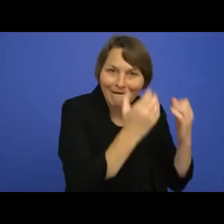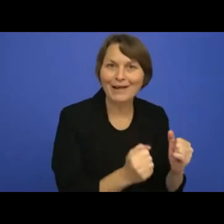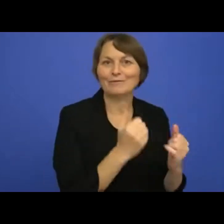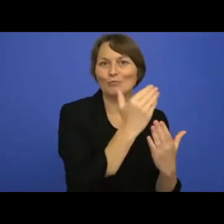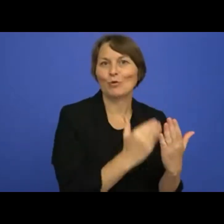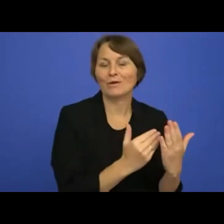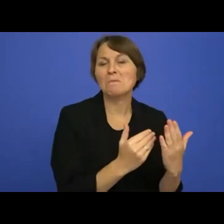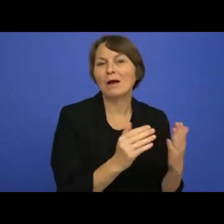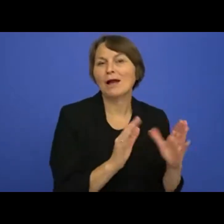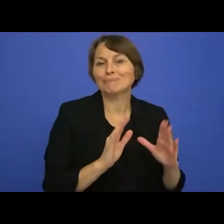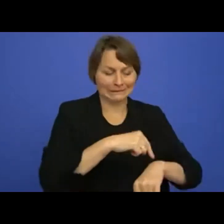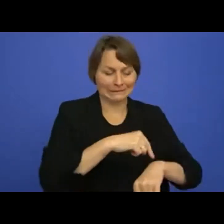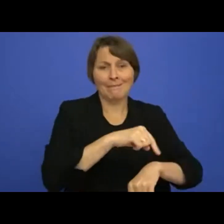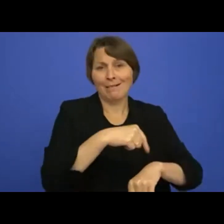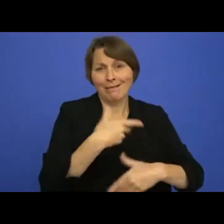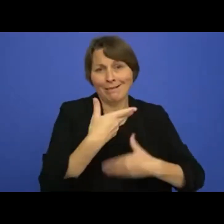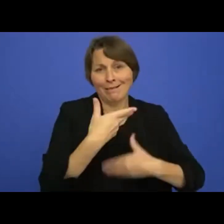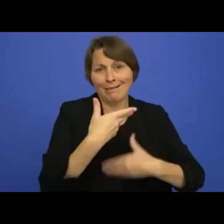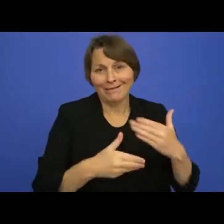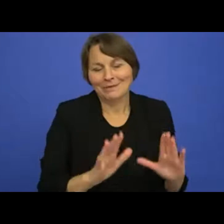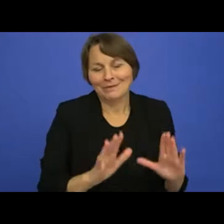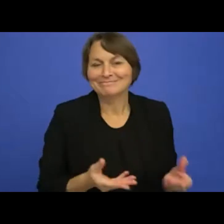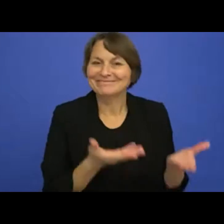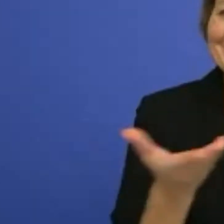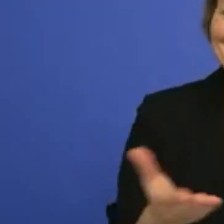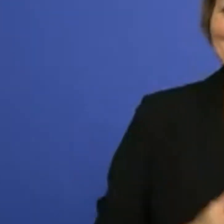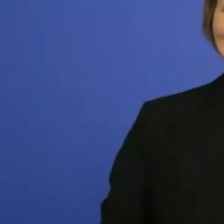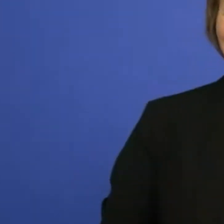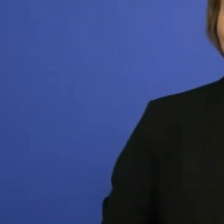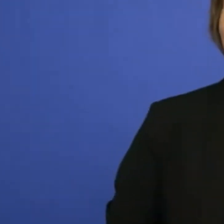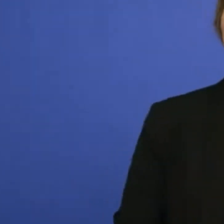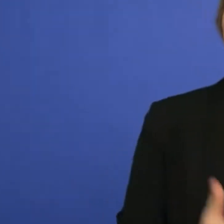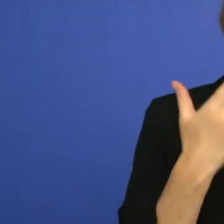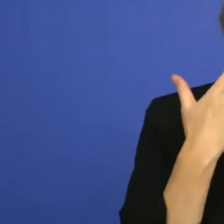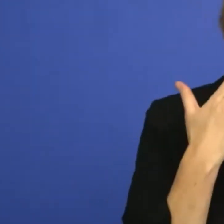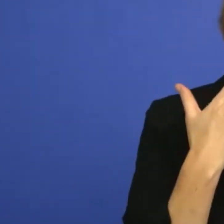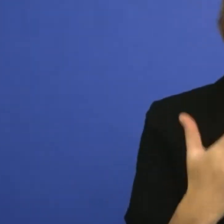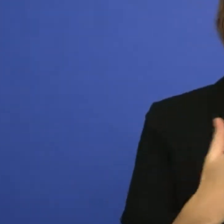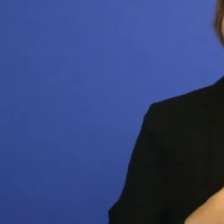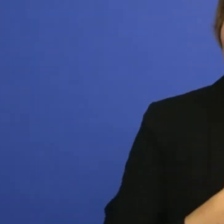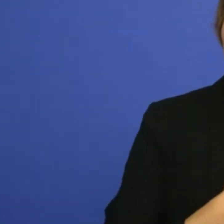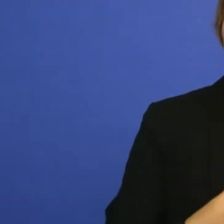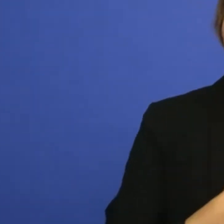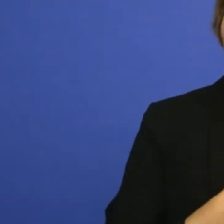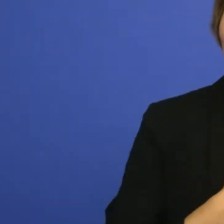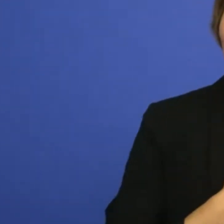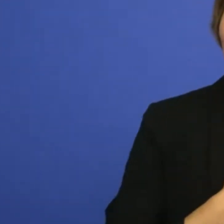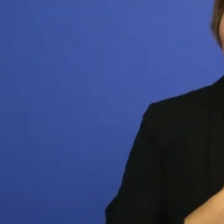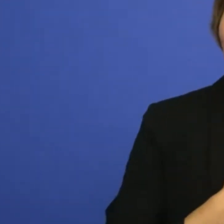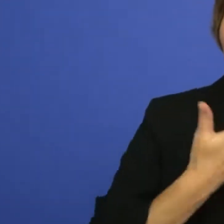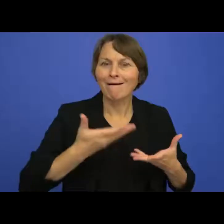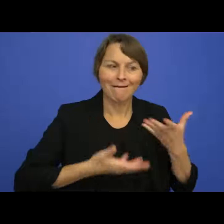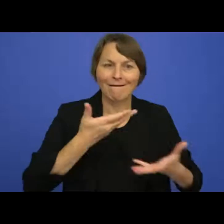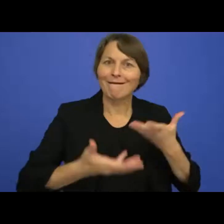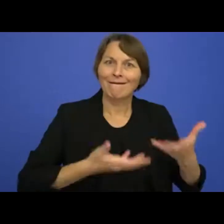Je pourrais continuer encore longtemps, mais voilà, c'est une présentation général. Merci